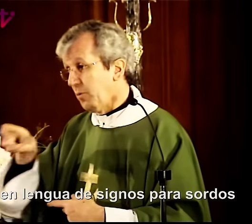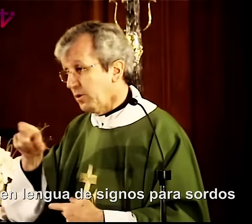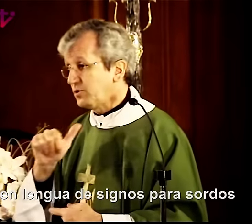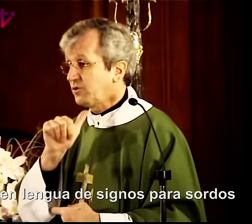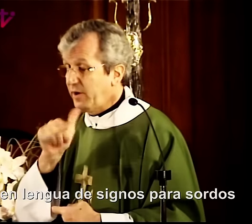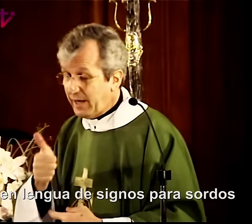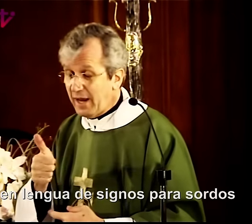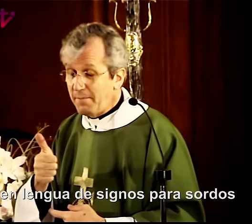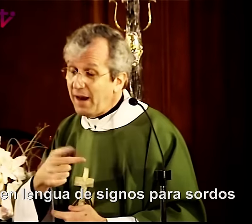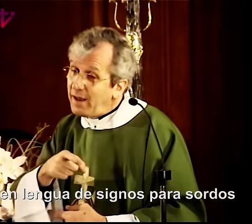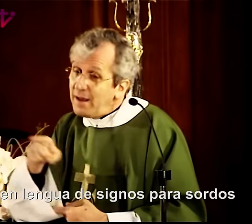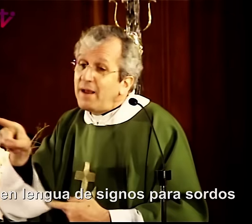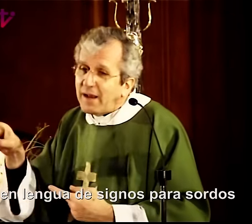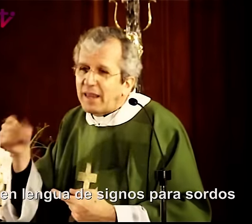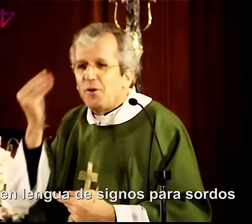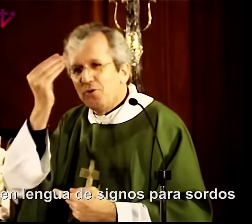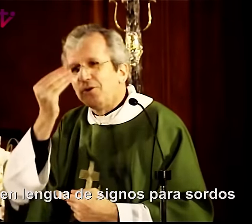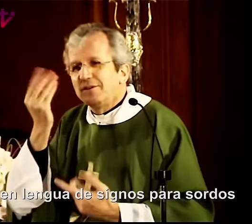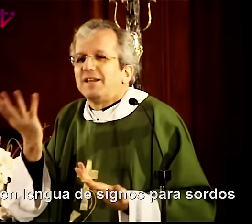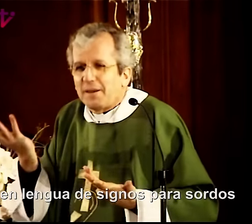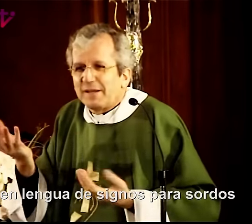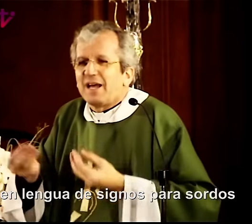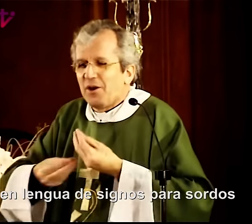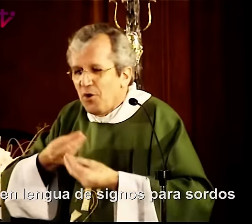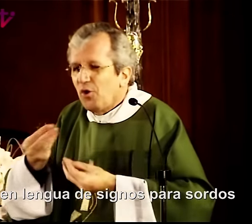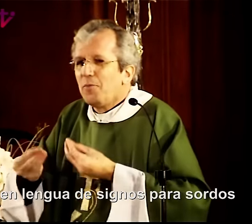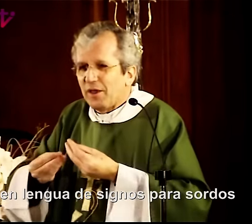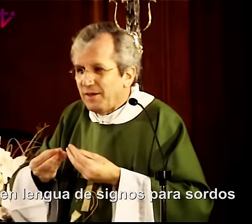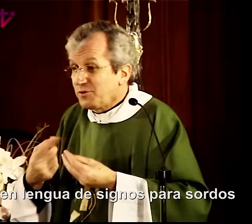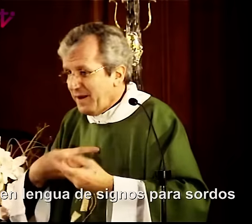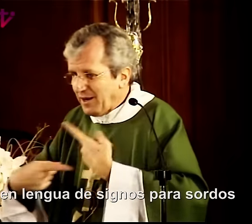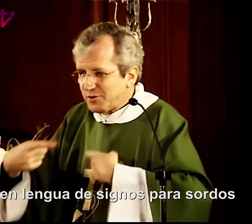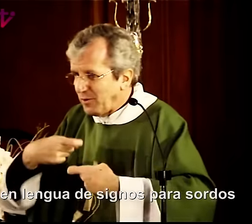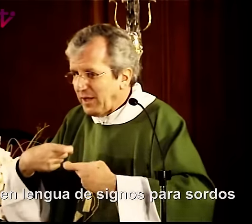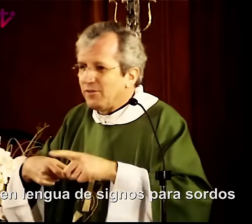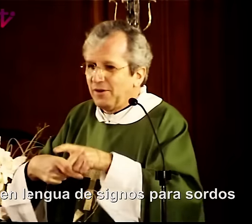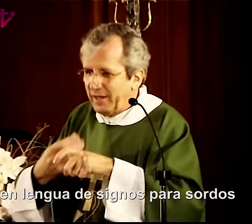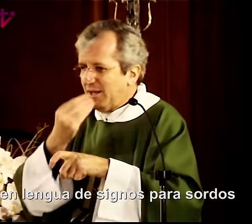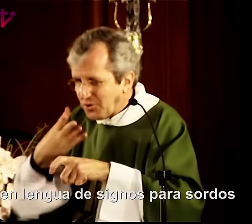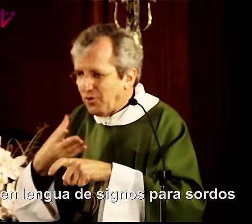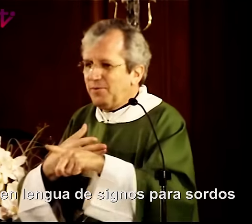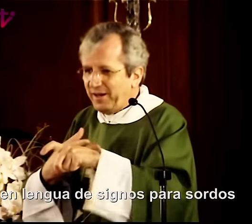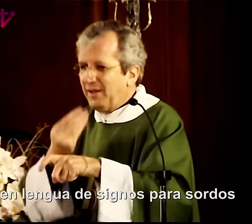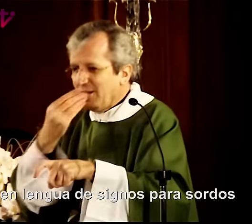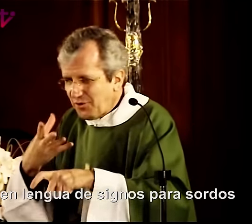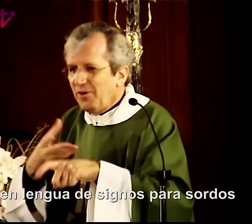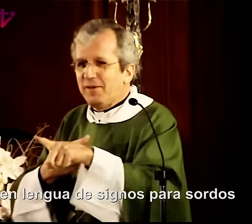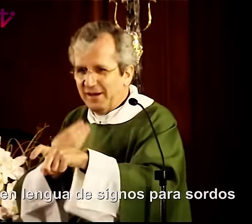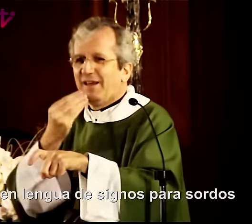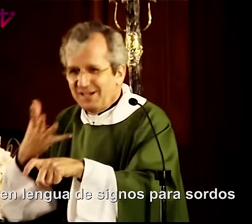podemos escoger el mal. Cada uno tiene que pensar cómo lo hacemos para irnos preguntando, escojo el bien, escojo el bien, escojo el